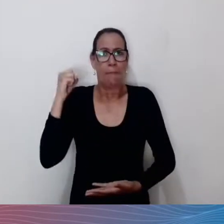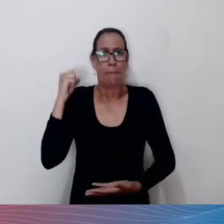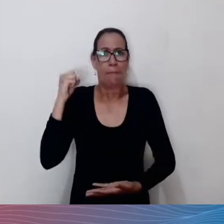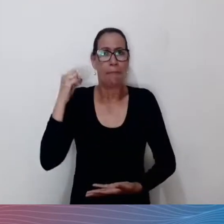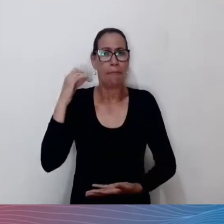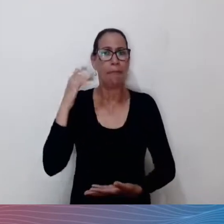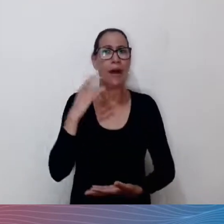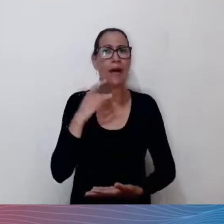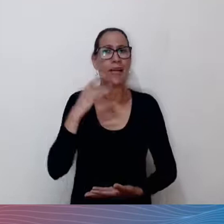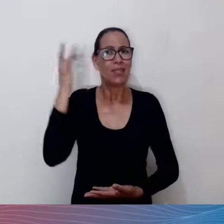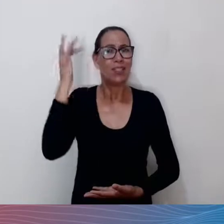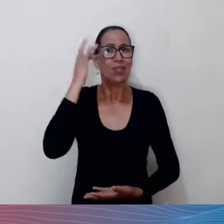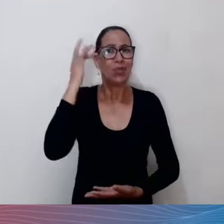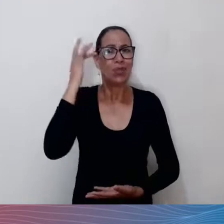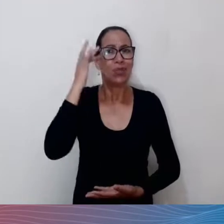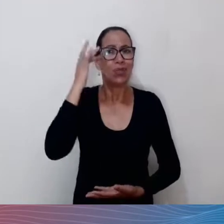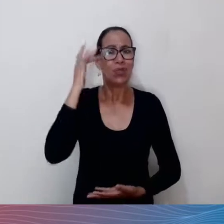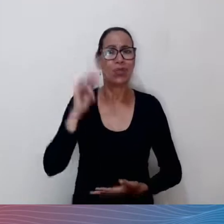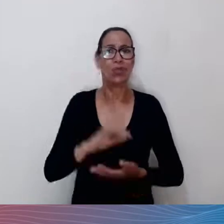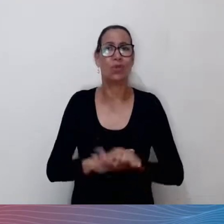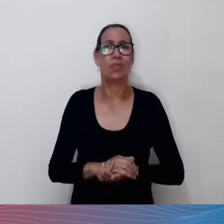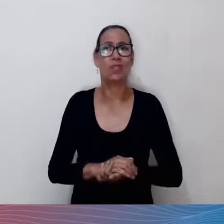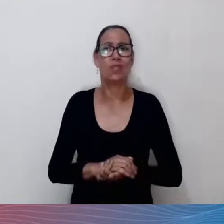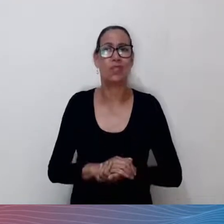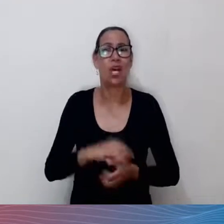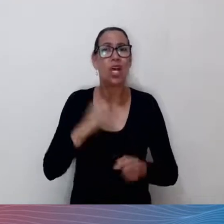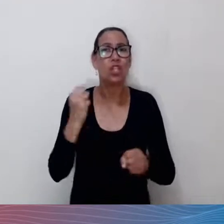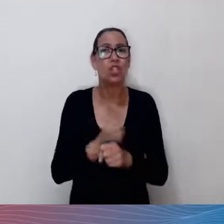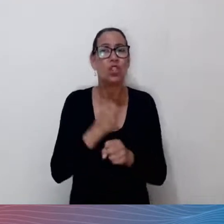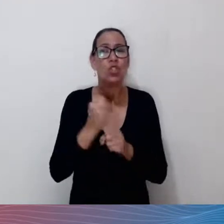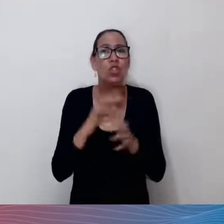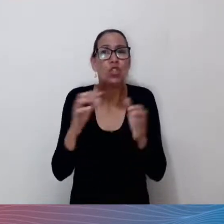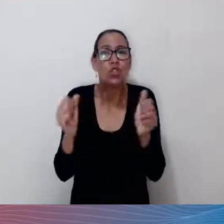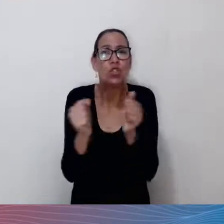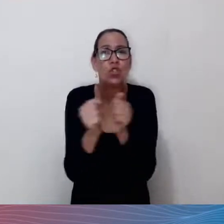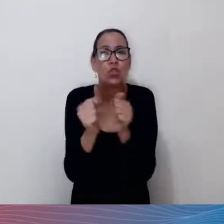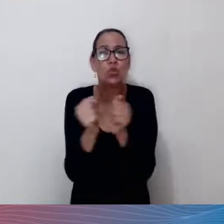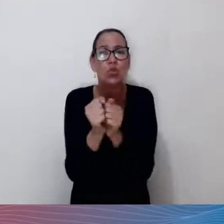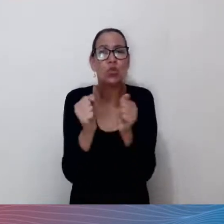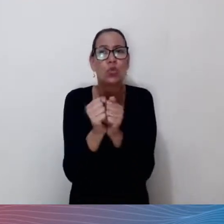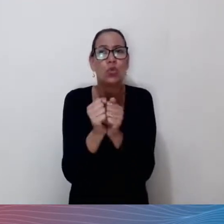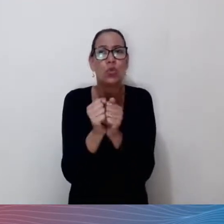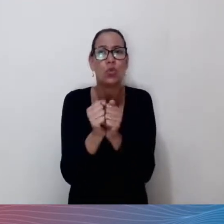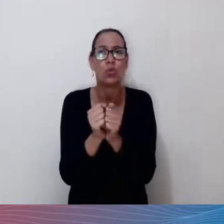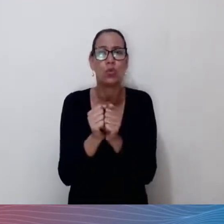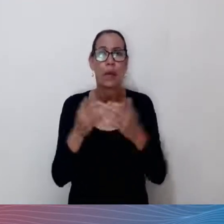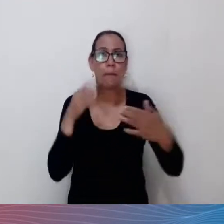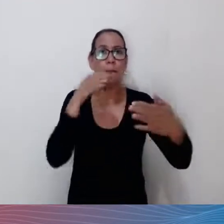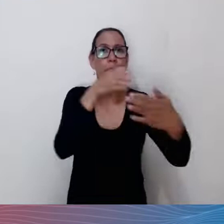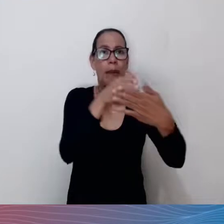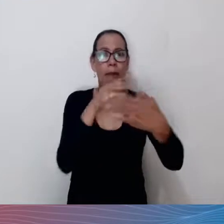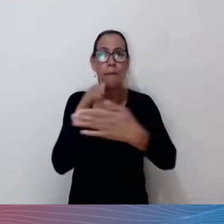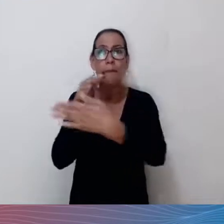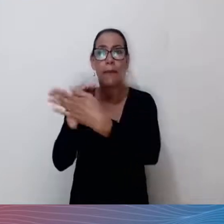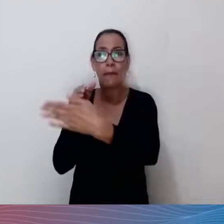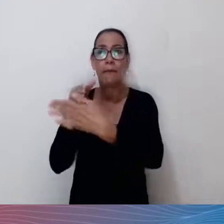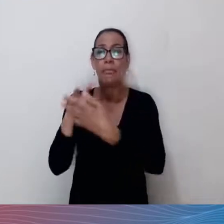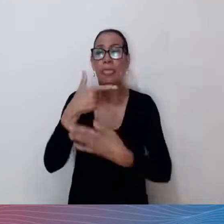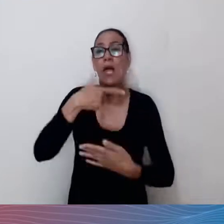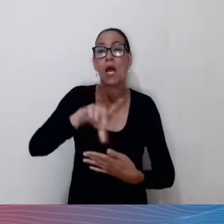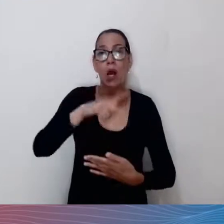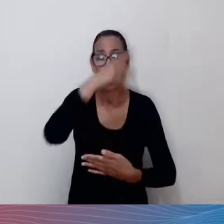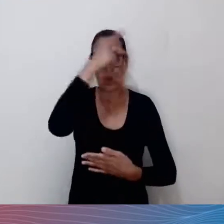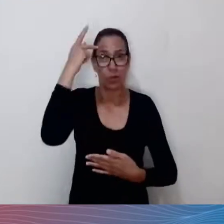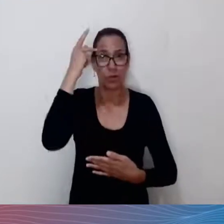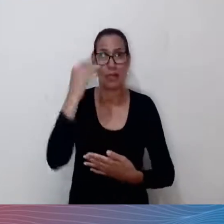outras pessoas, e essa graça vai alcançar outras pessoas, que nós vamos trazer como materiais para construção,